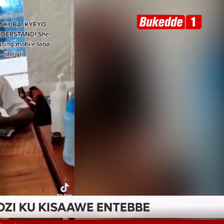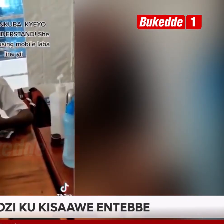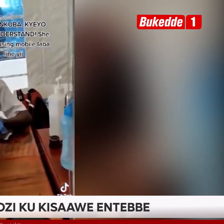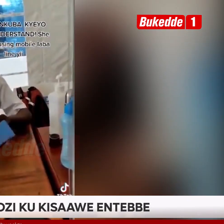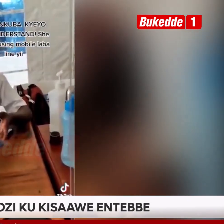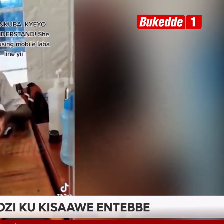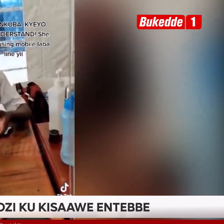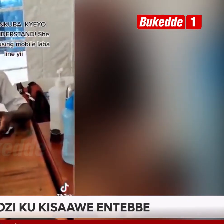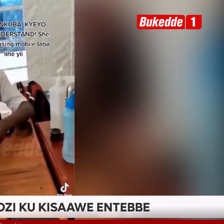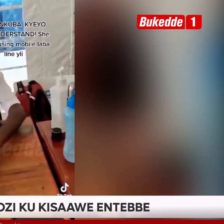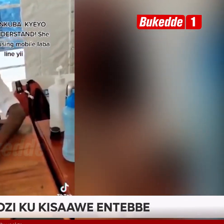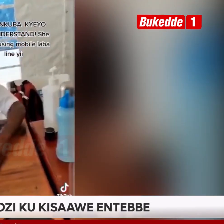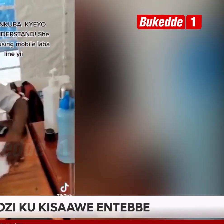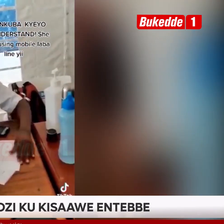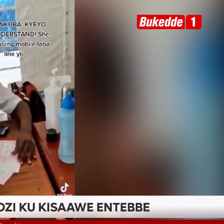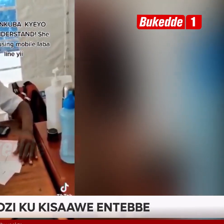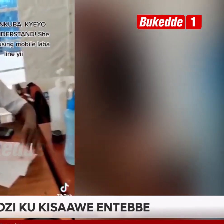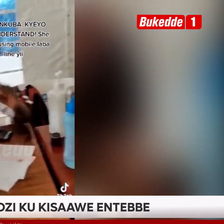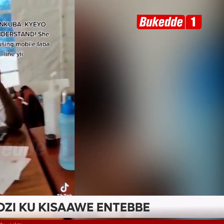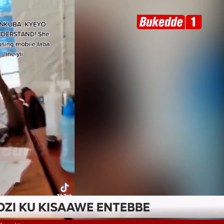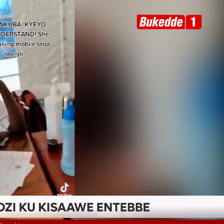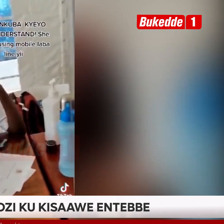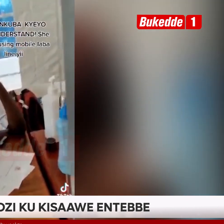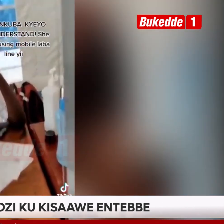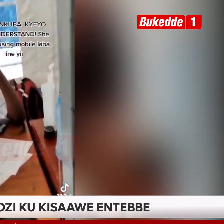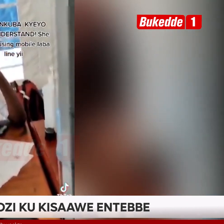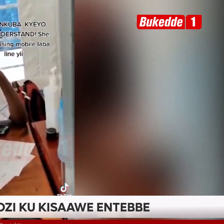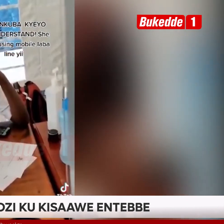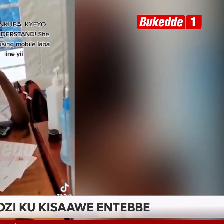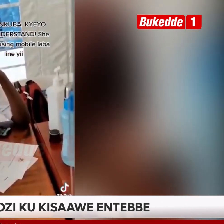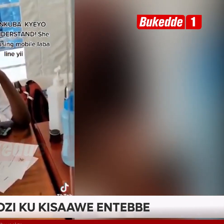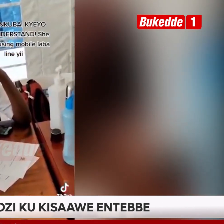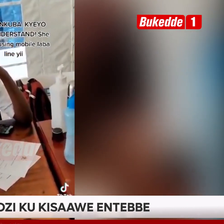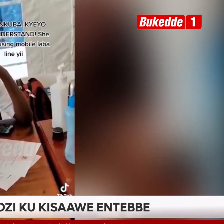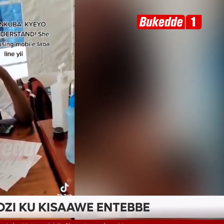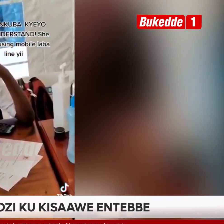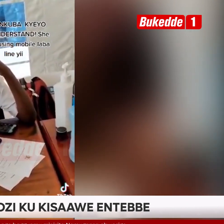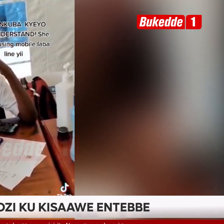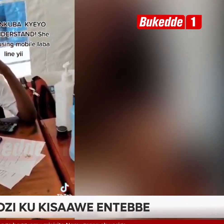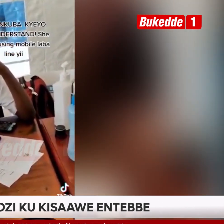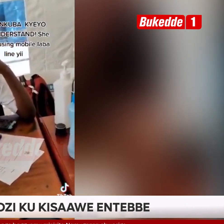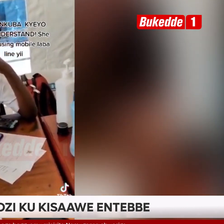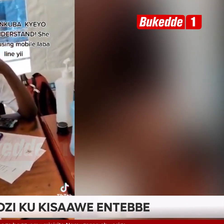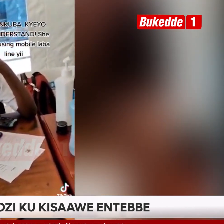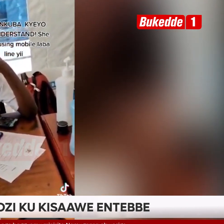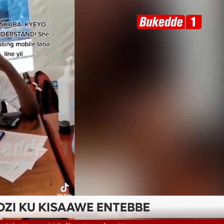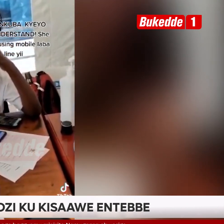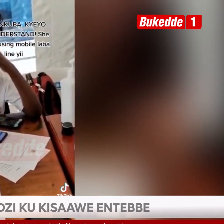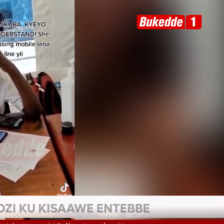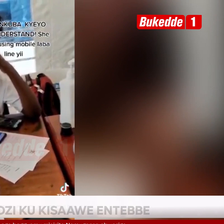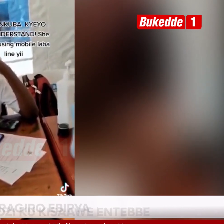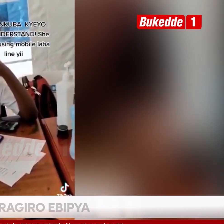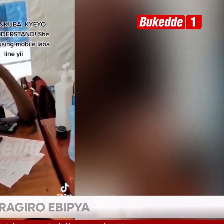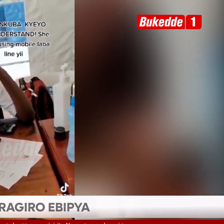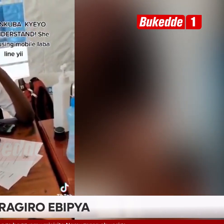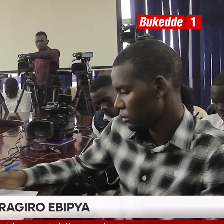Baleme kubeera n'amasimu gaabwe kuba kyazuulibwa nti bwe babeera n'amasimu tebayisa bakasitoma bulungi. Boogera nabo